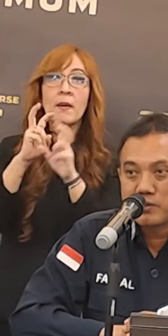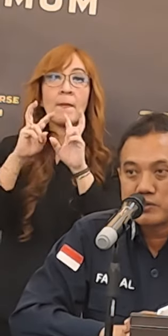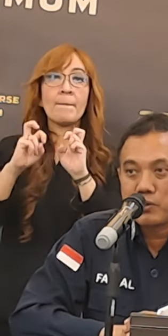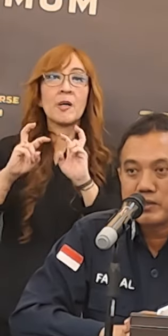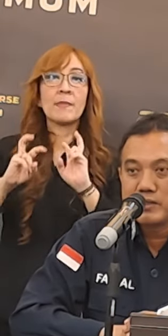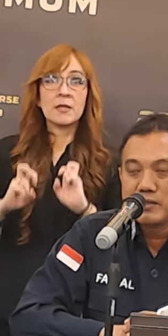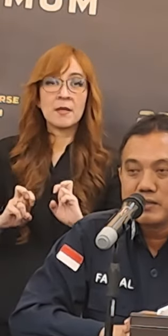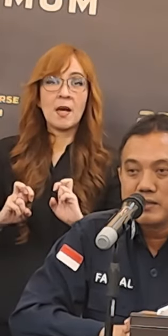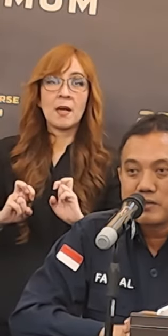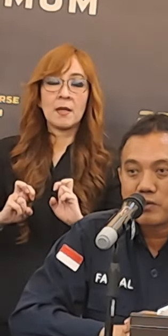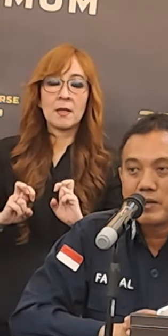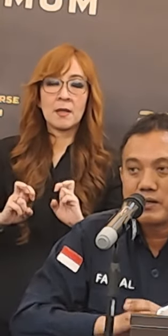dari toksikologi korban